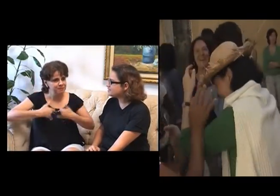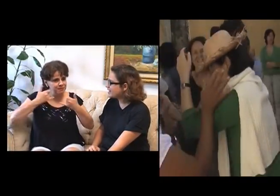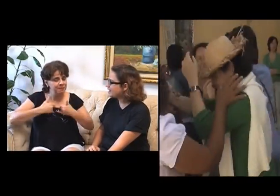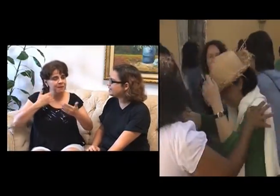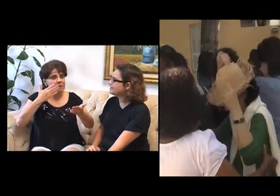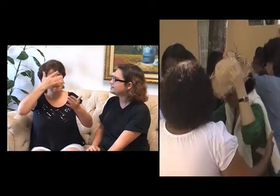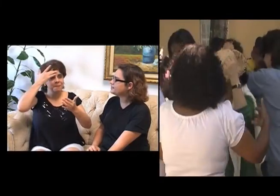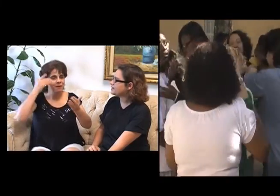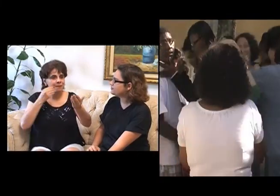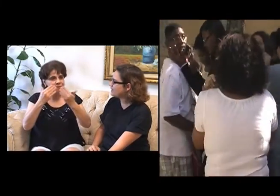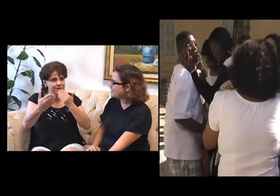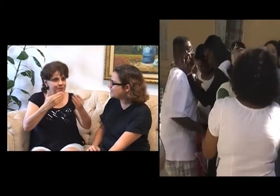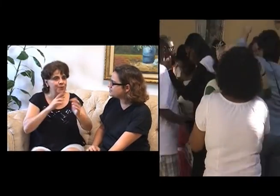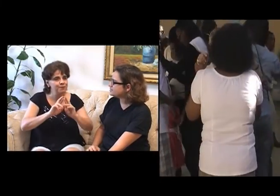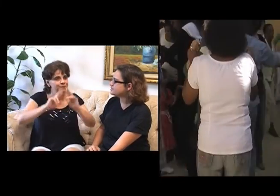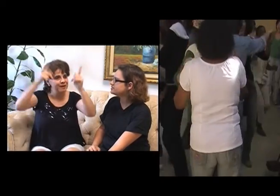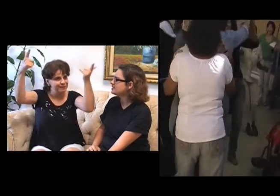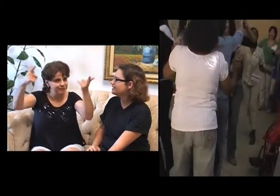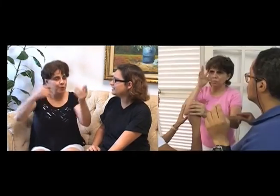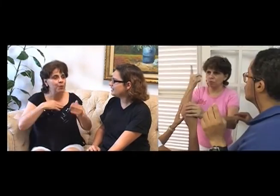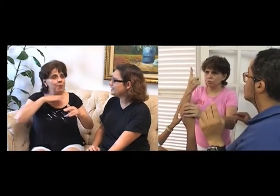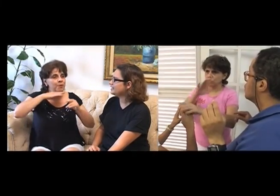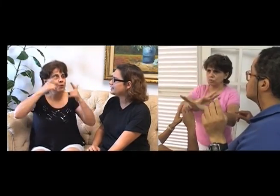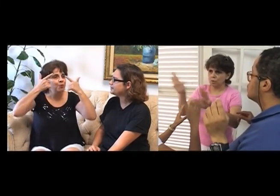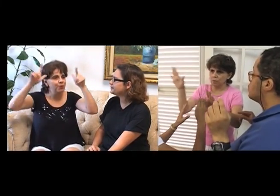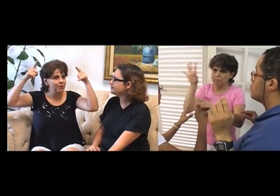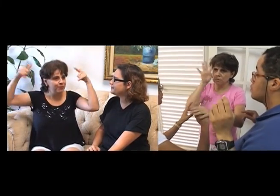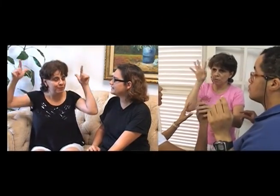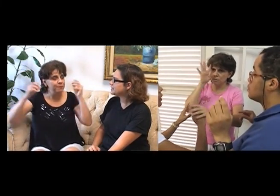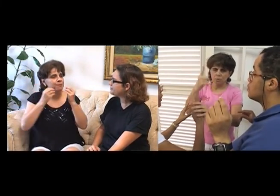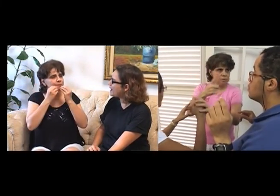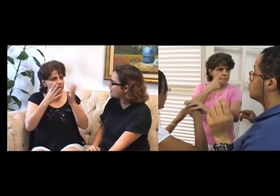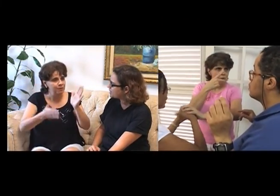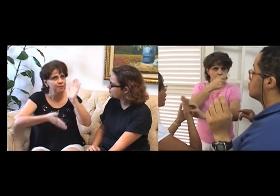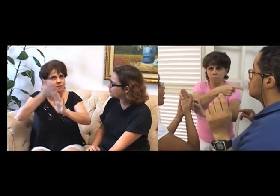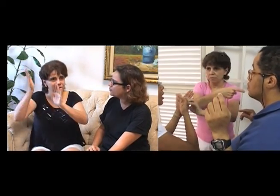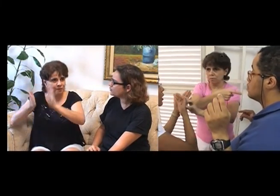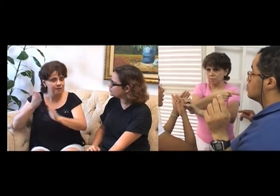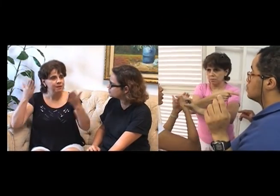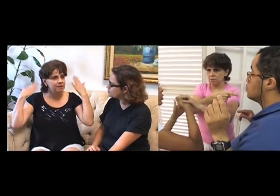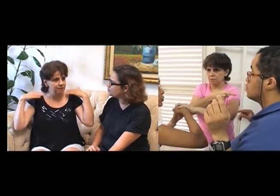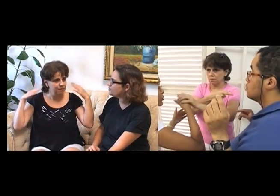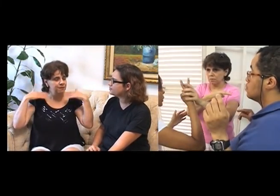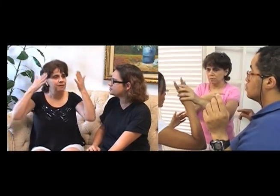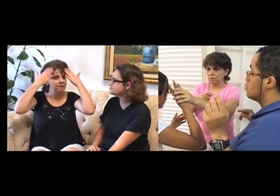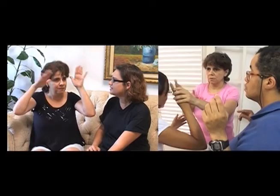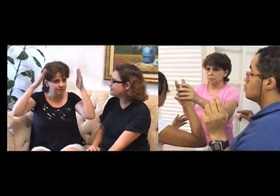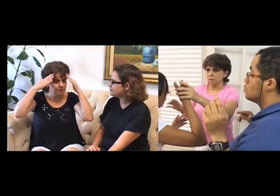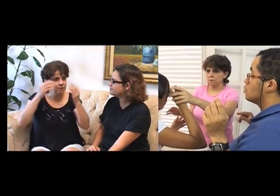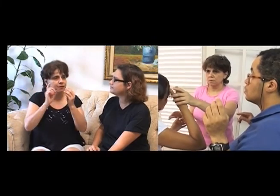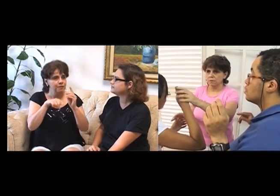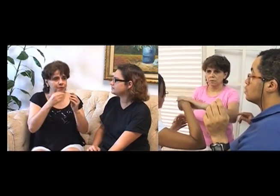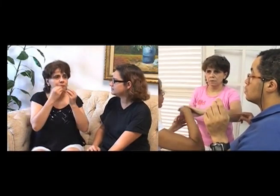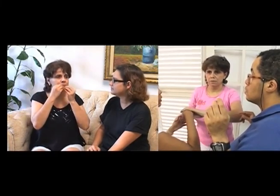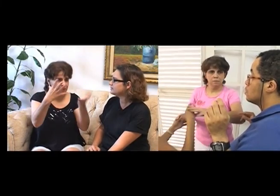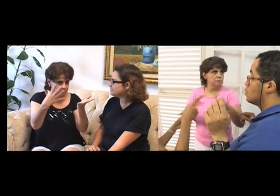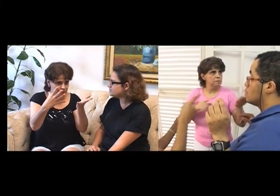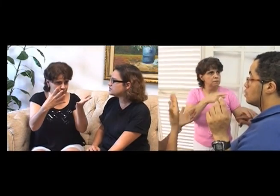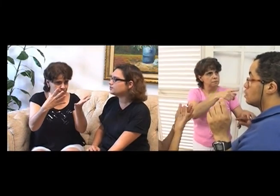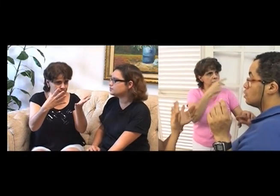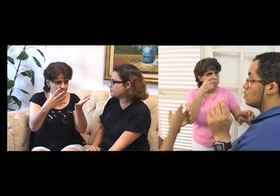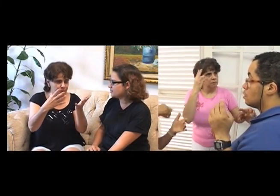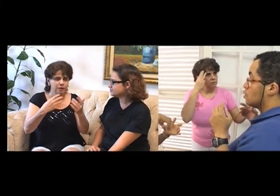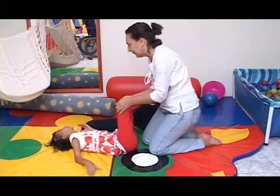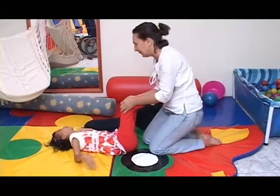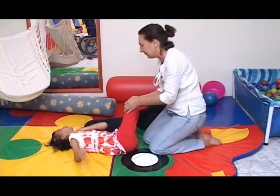de viajar, ir para festas, bater papo com outros surdos.